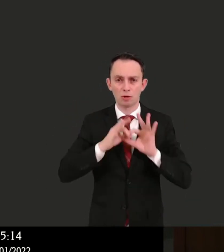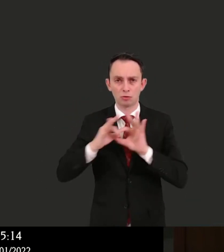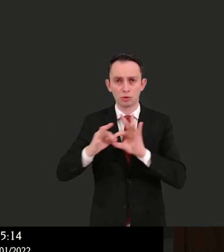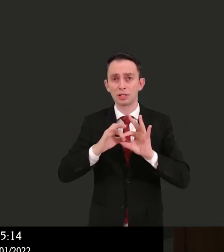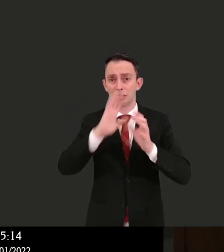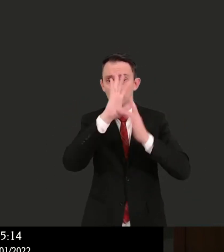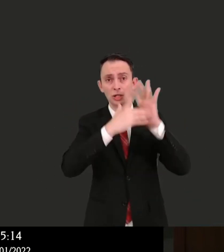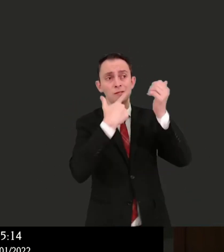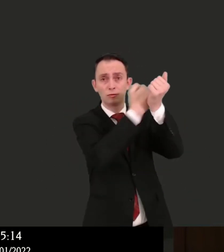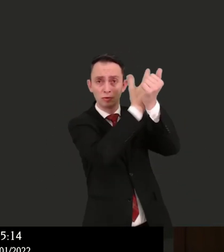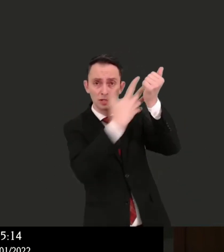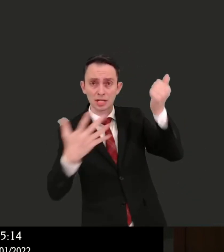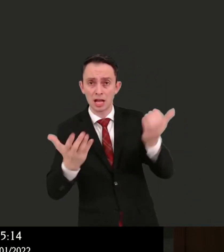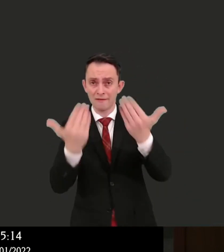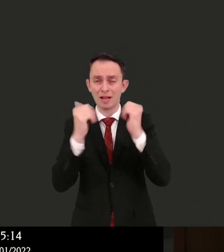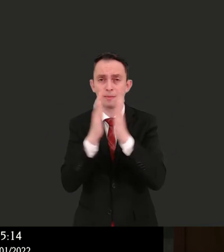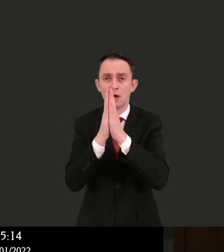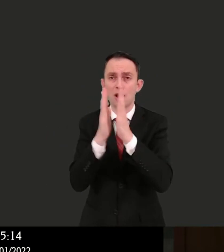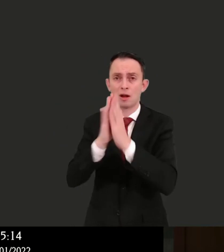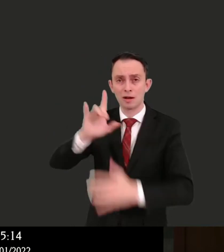Cristo, oremos a Deus.